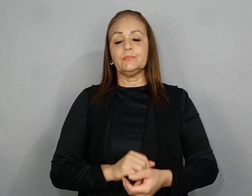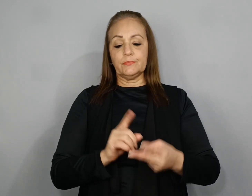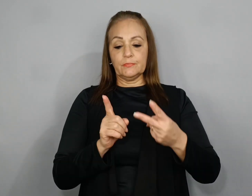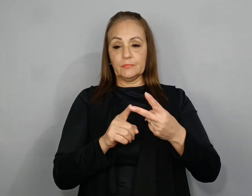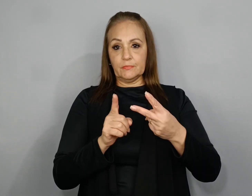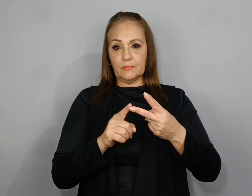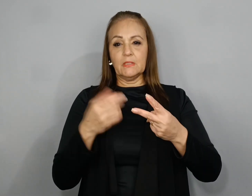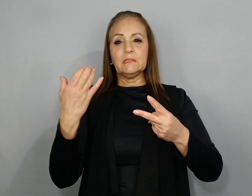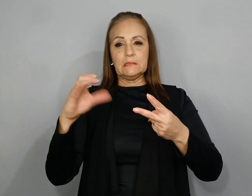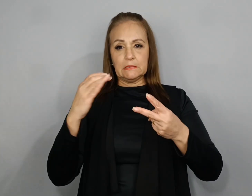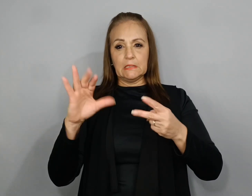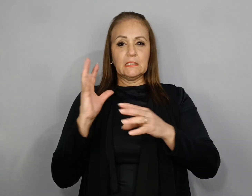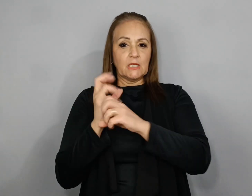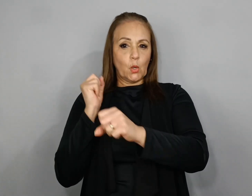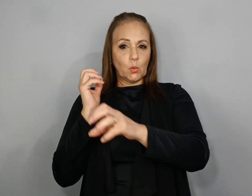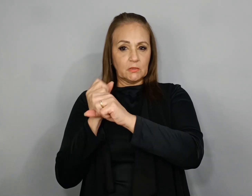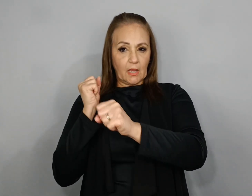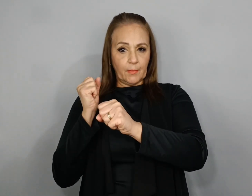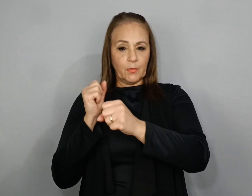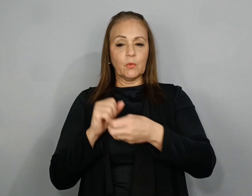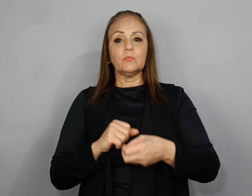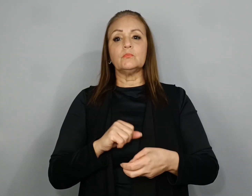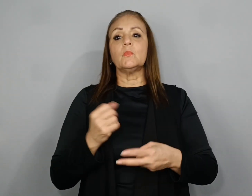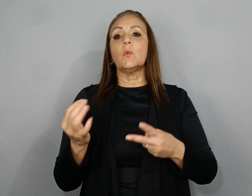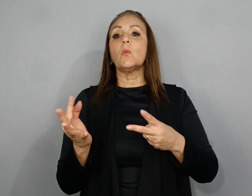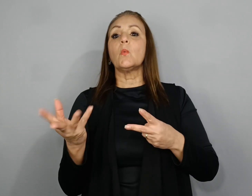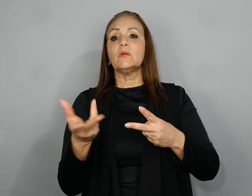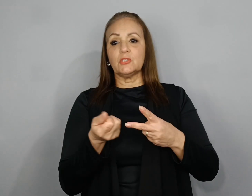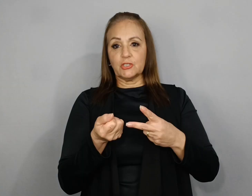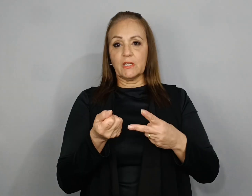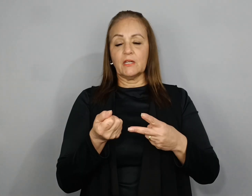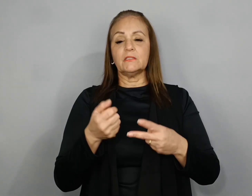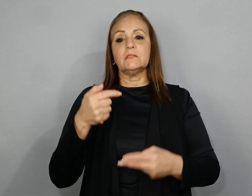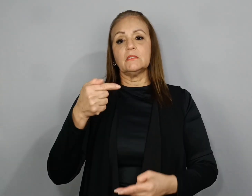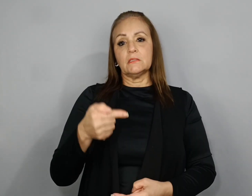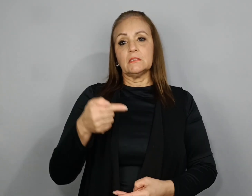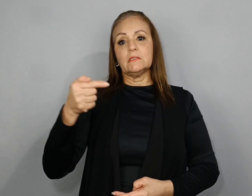Ciências contábeis, quantidade 772.